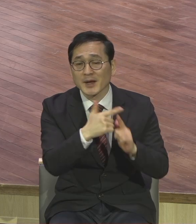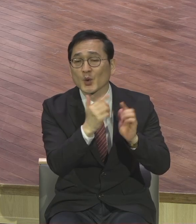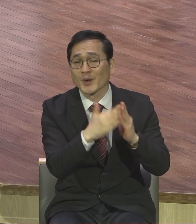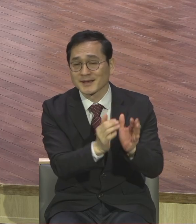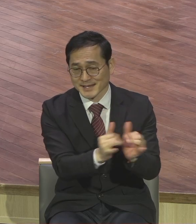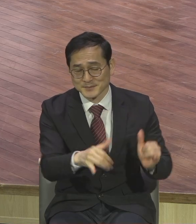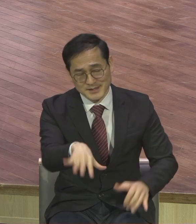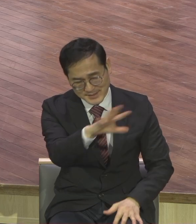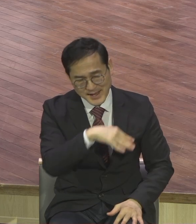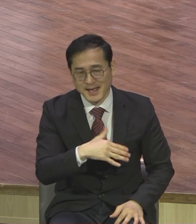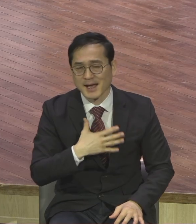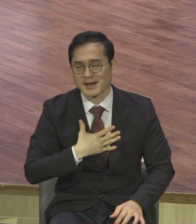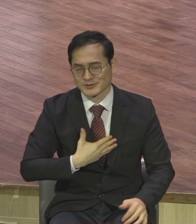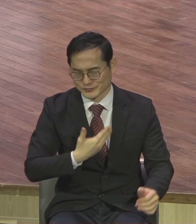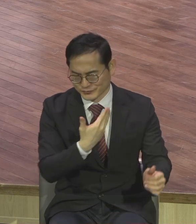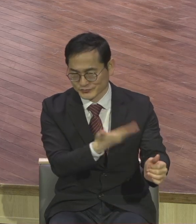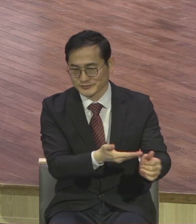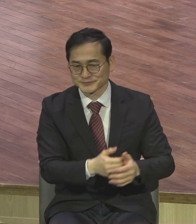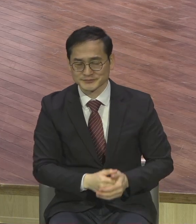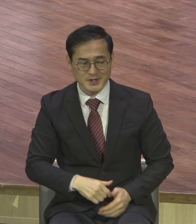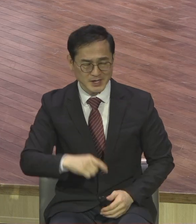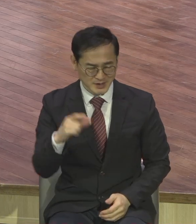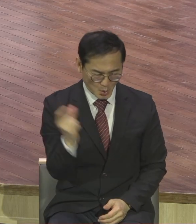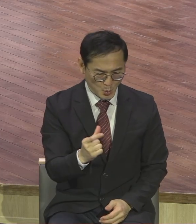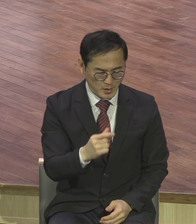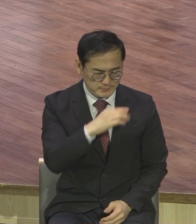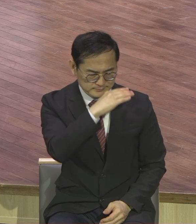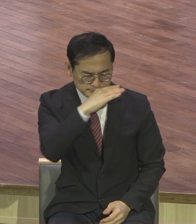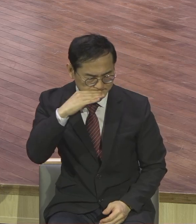성도들이 견고하게 서서